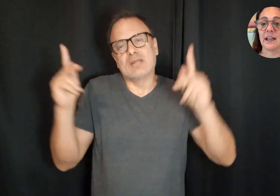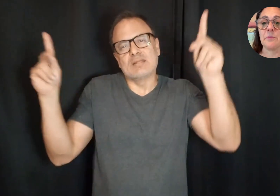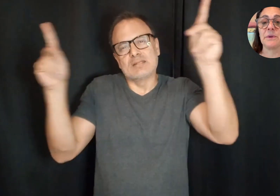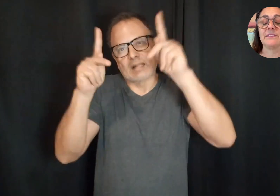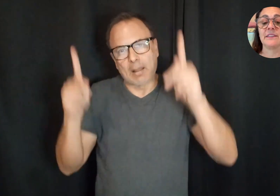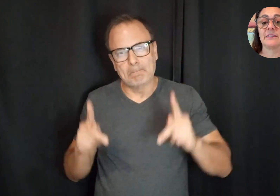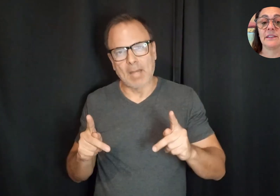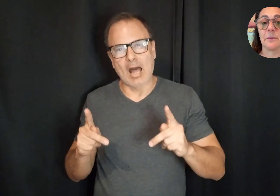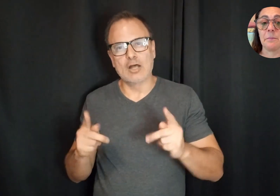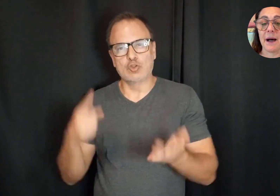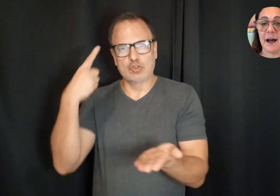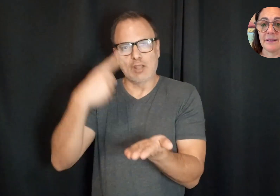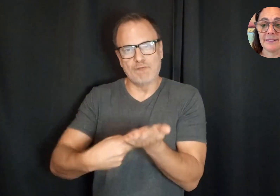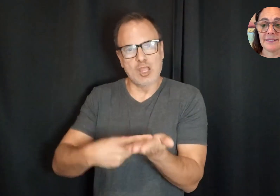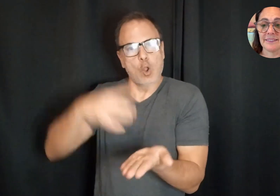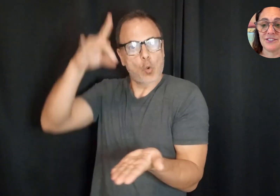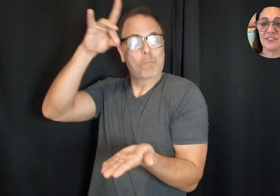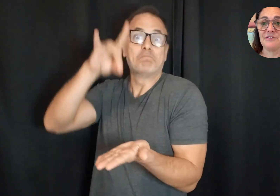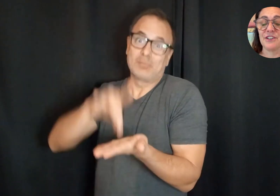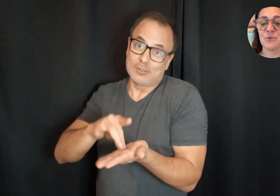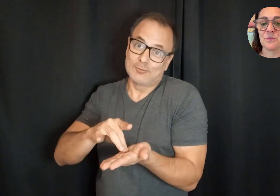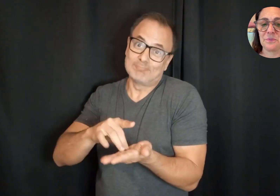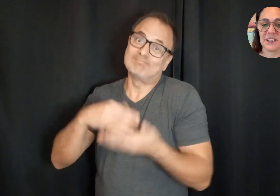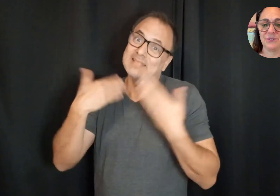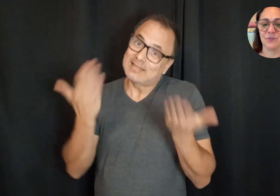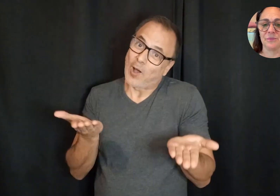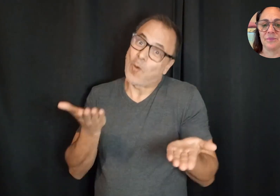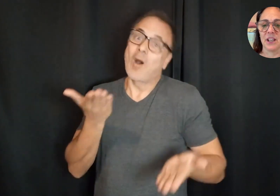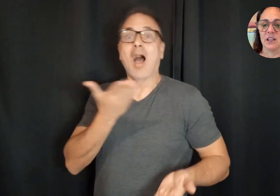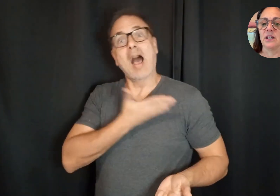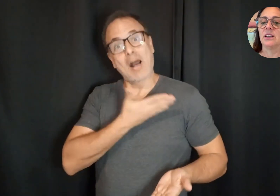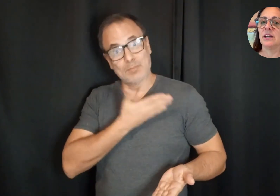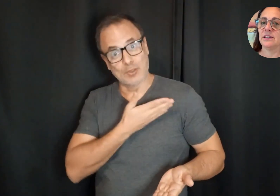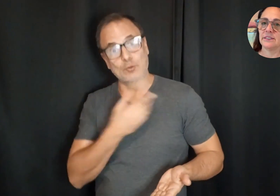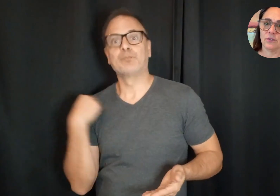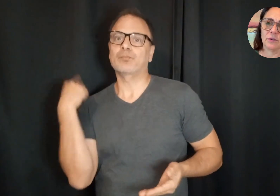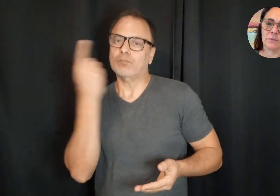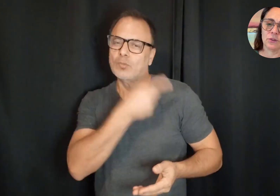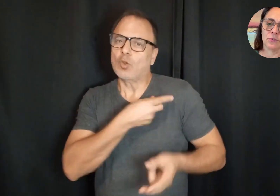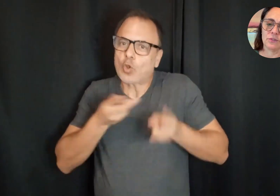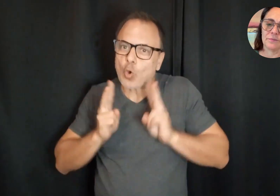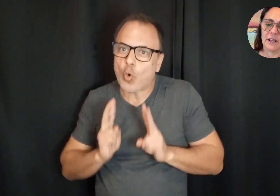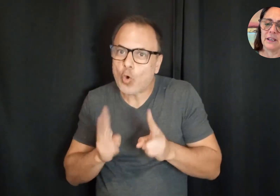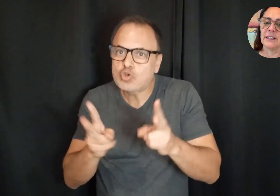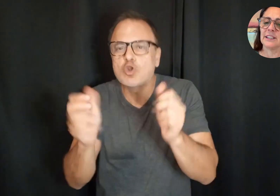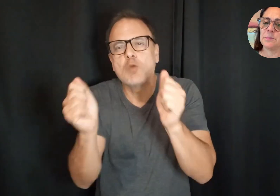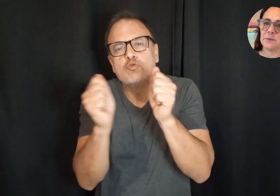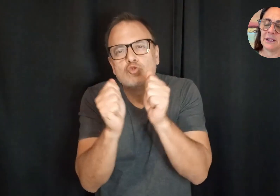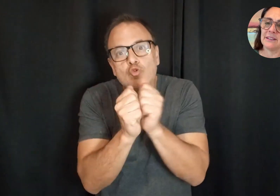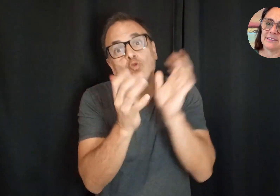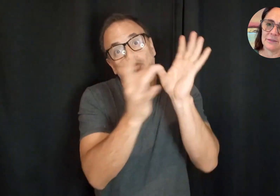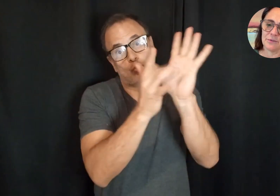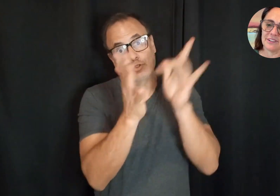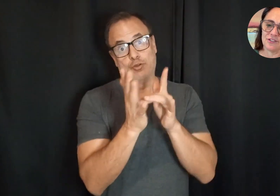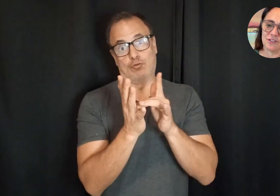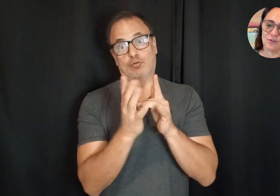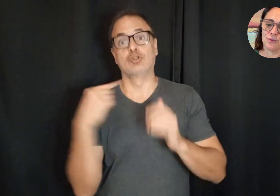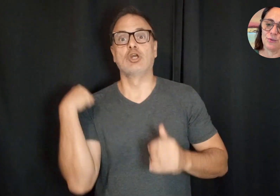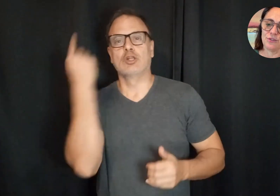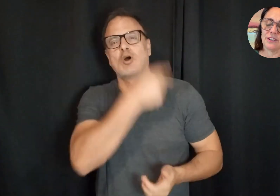a presença da paz, de dever cumprido. Então, amigos, que permaneçamos em Jesus